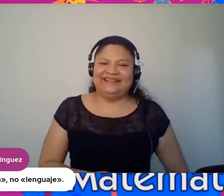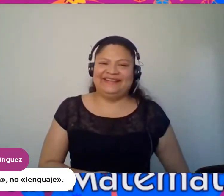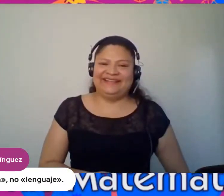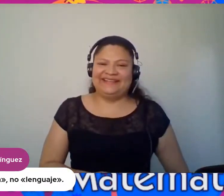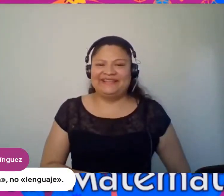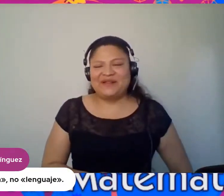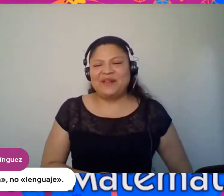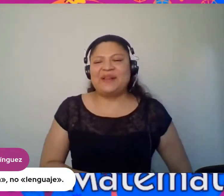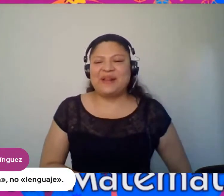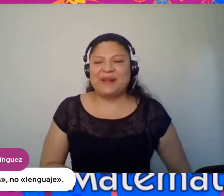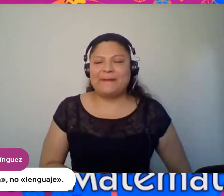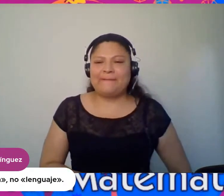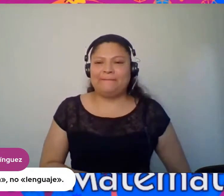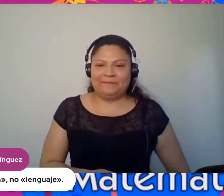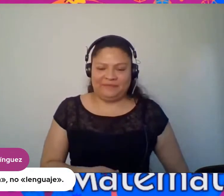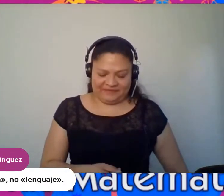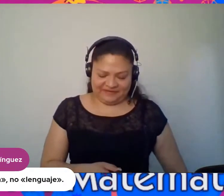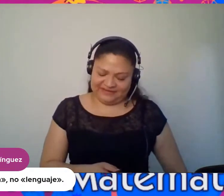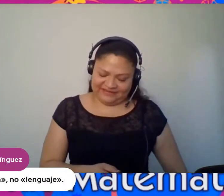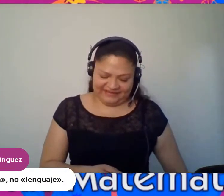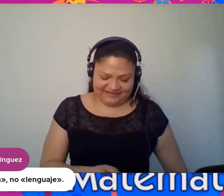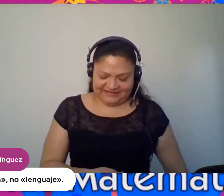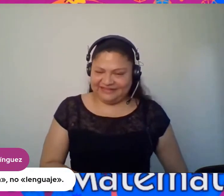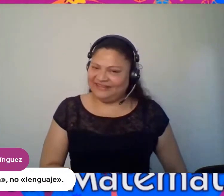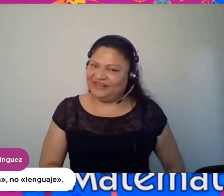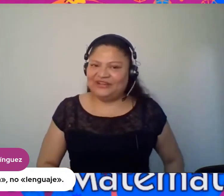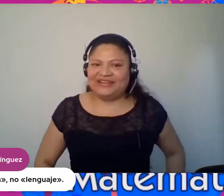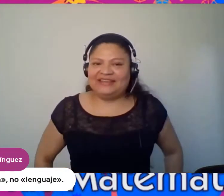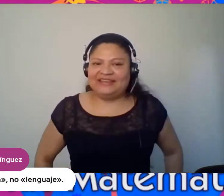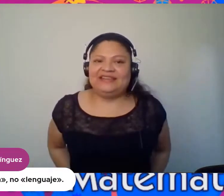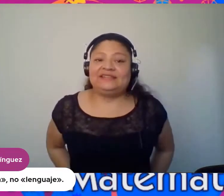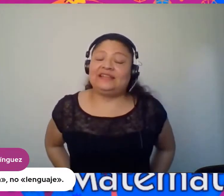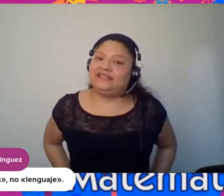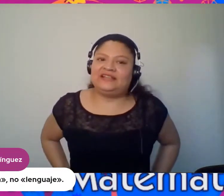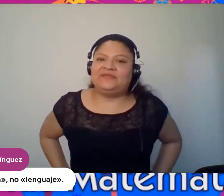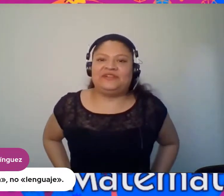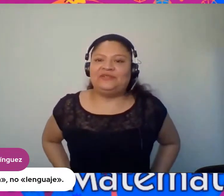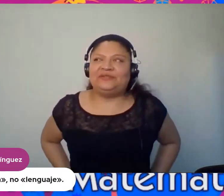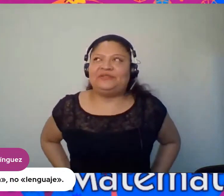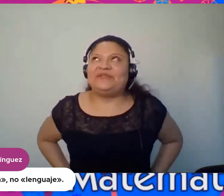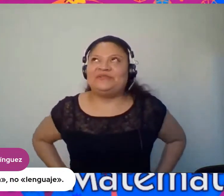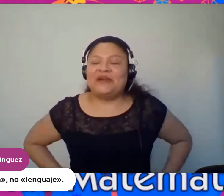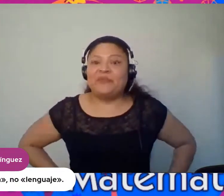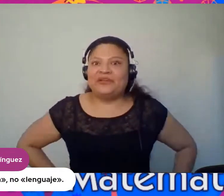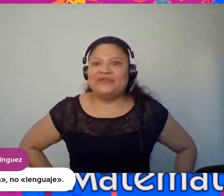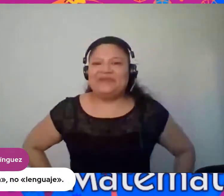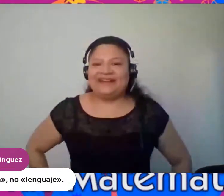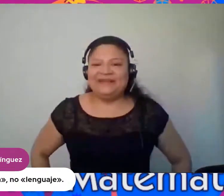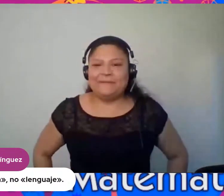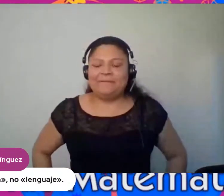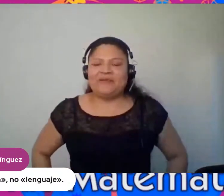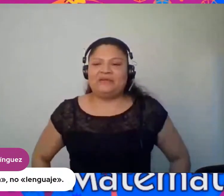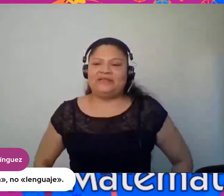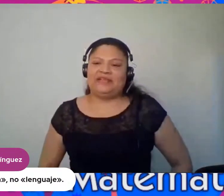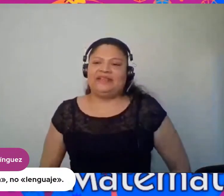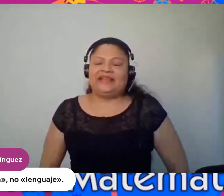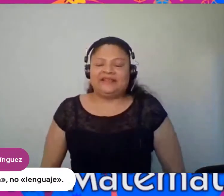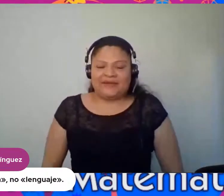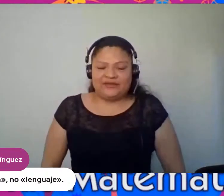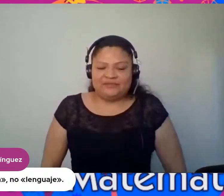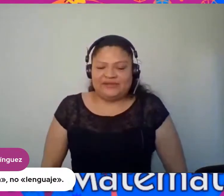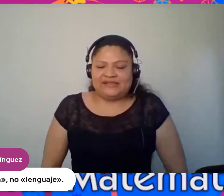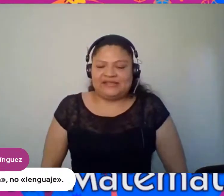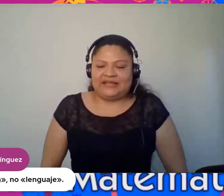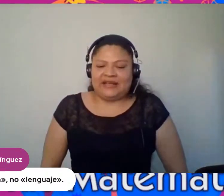para okay, que ella pueda. Y ahí está, ya hice la permutación. Adelante, Eli. Ok, sí, en efecto es una pregunta muy compleja.